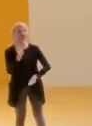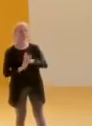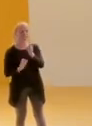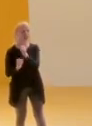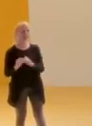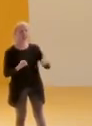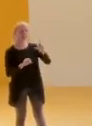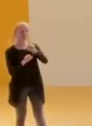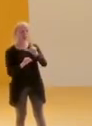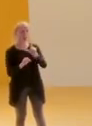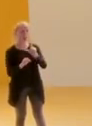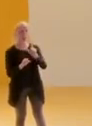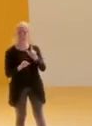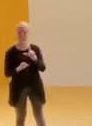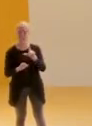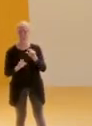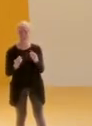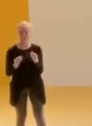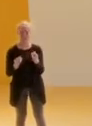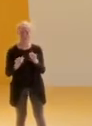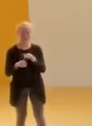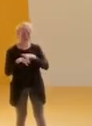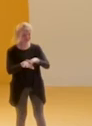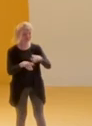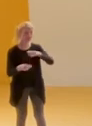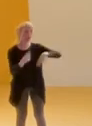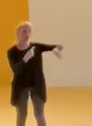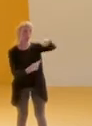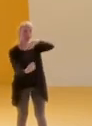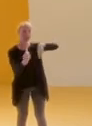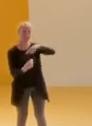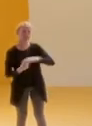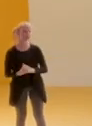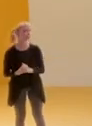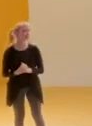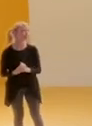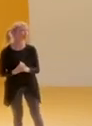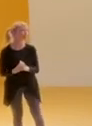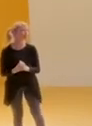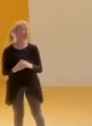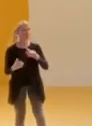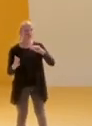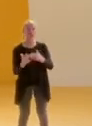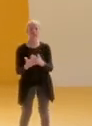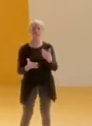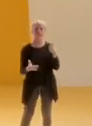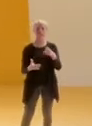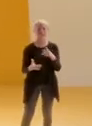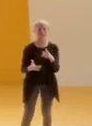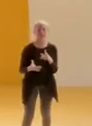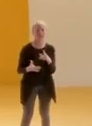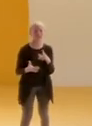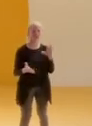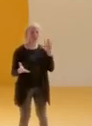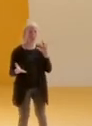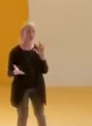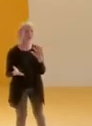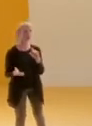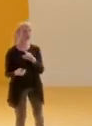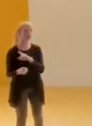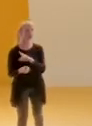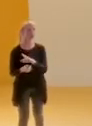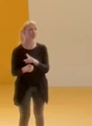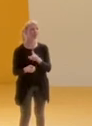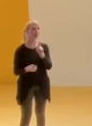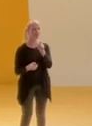nie wyłącznie ale w dużym stopniu chociaż tak jak powiedziałem znowu robię przypis żeby ktoś tutaj